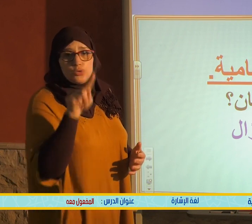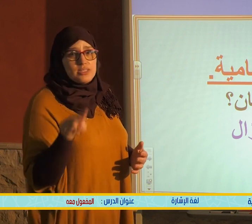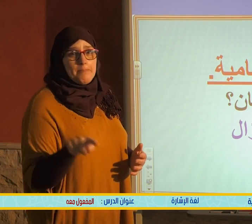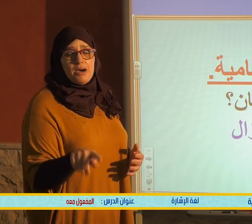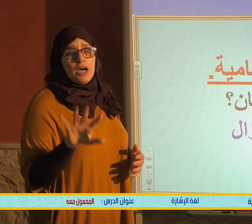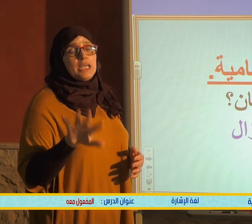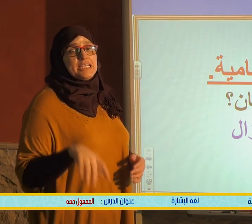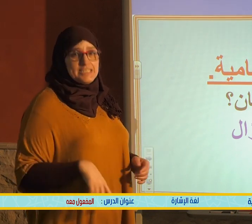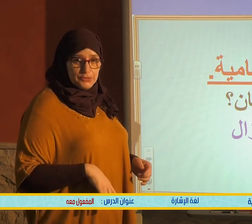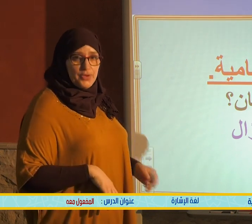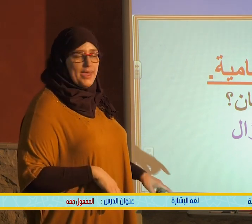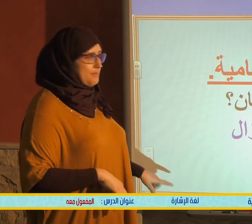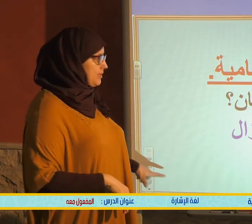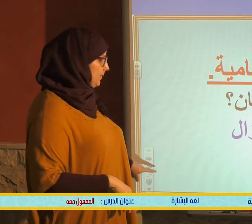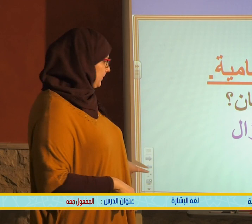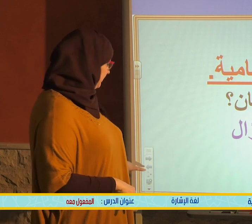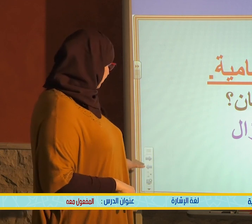تسمى استفهامية.